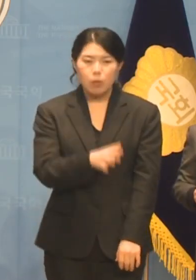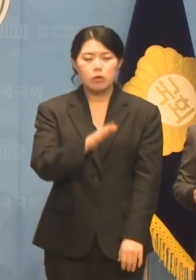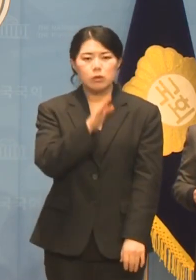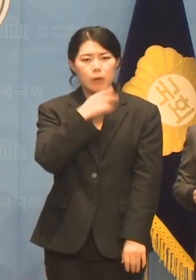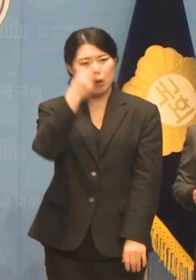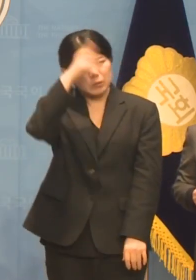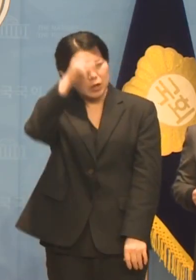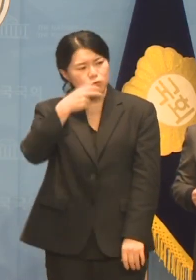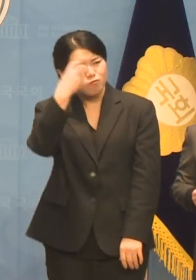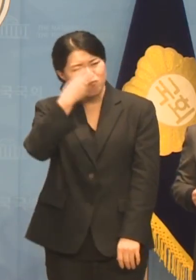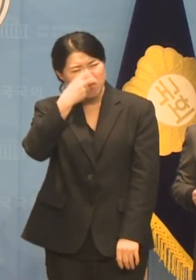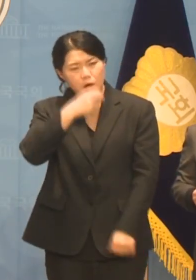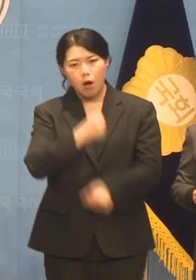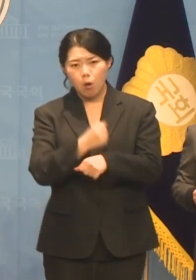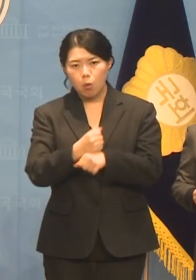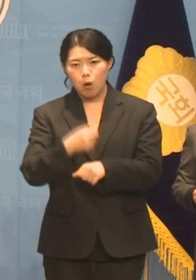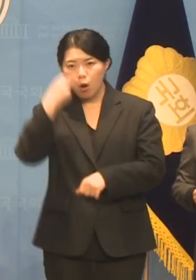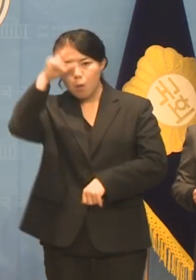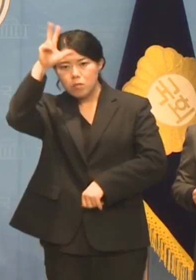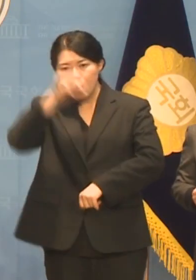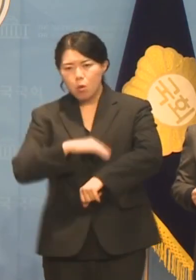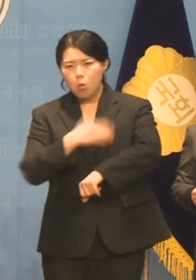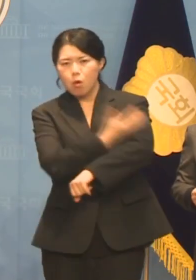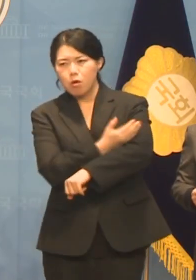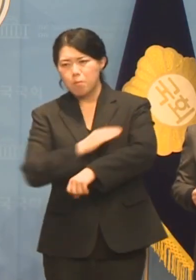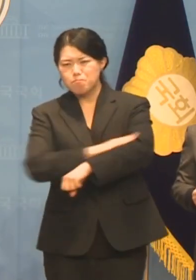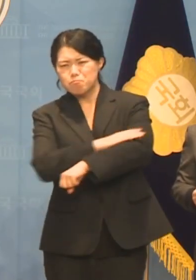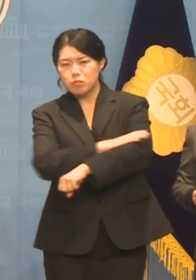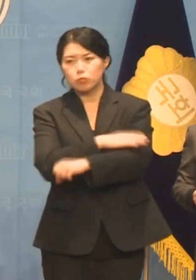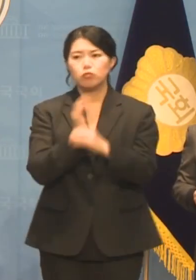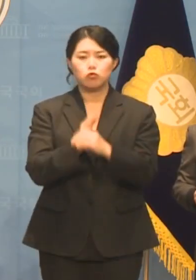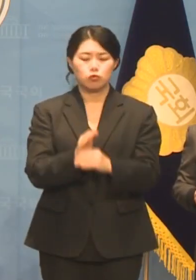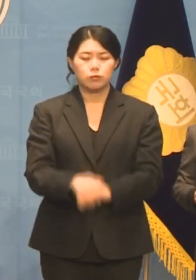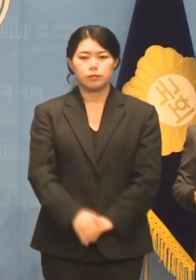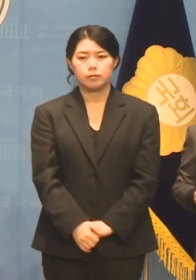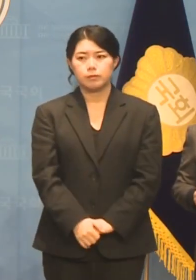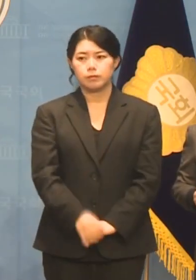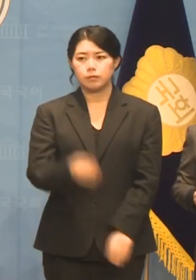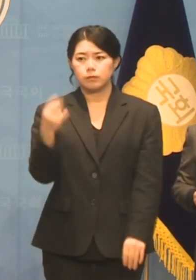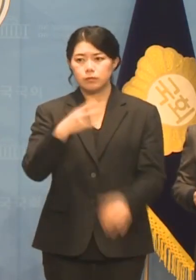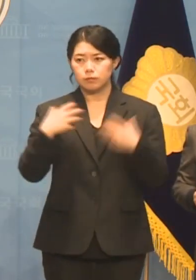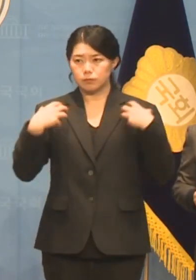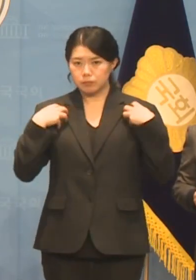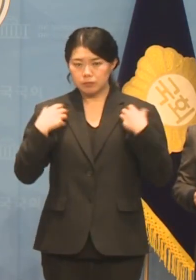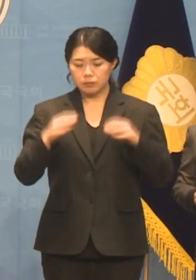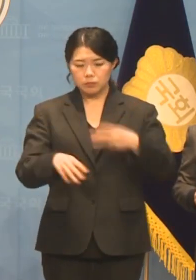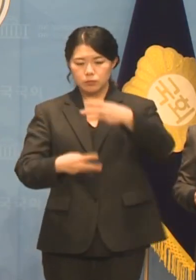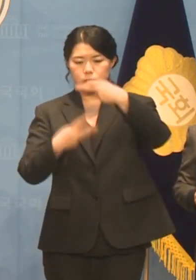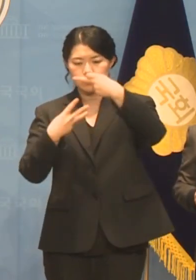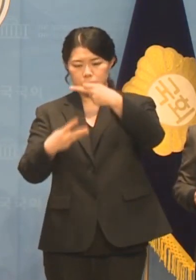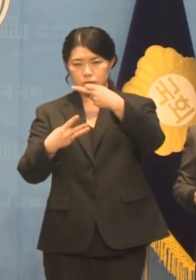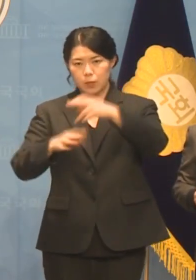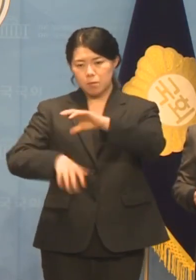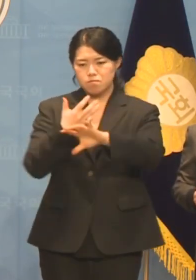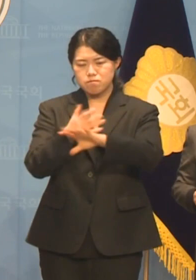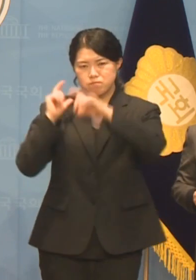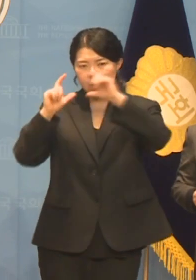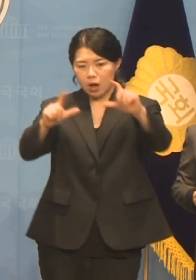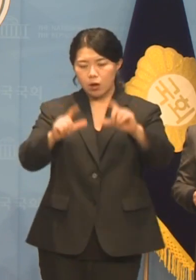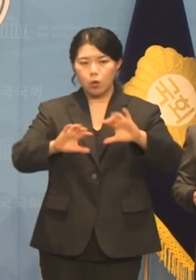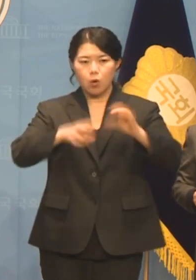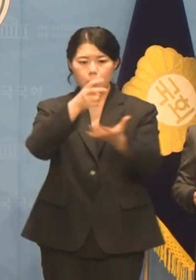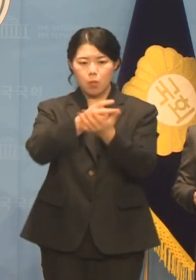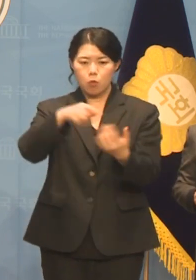검찰 수사를 벌이며 검찰 권력을 남용하고 있습니다. 또한 윤석열 정부는 12.3 불법 비상계엄을 발동하여